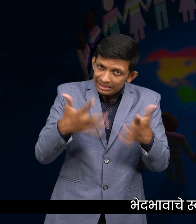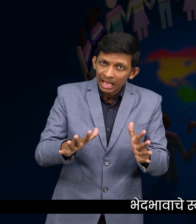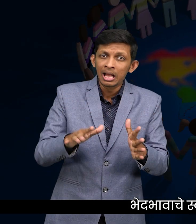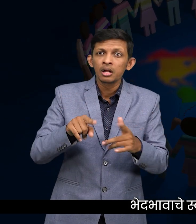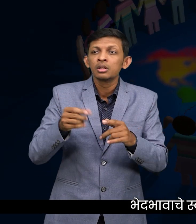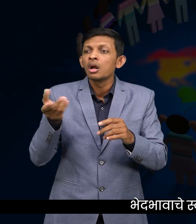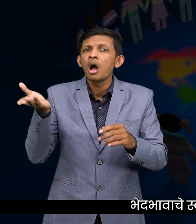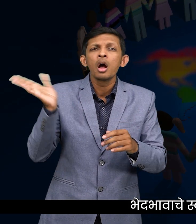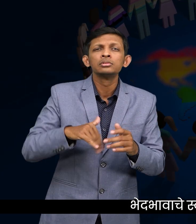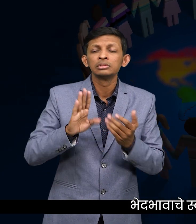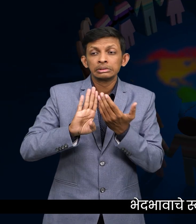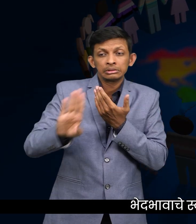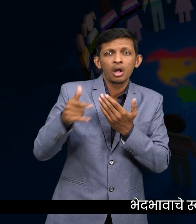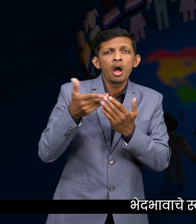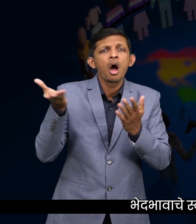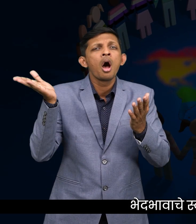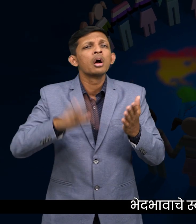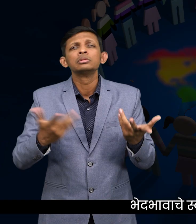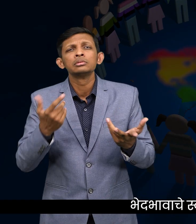भेदभावाचे स्वरूप आणि स्रोत समजून घ्या.